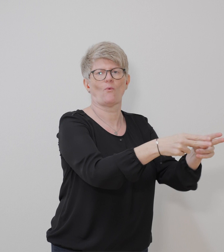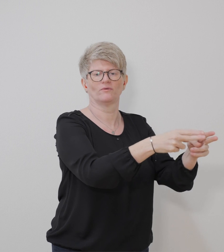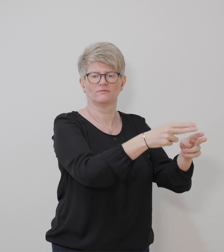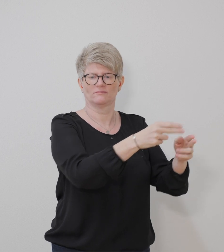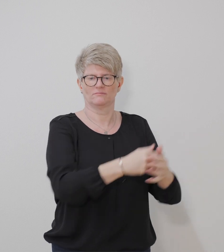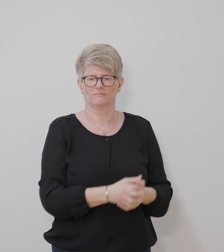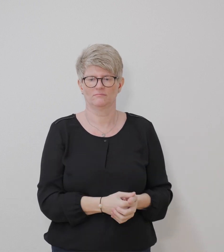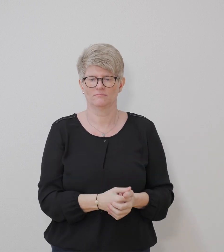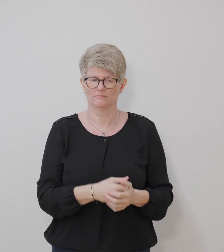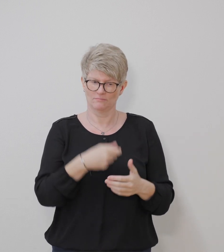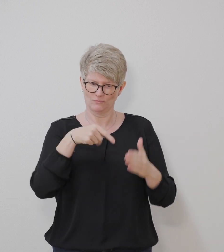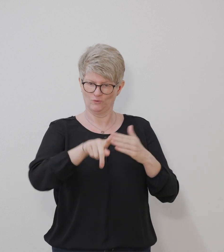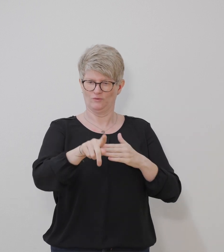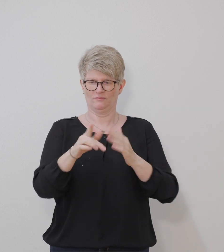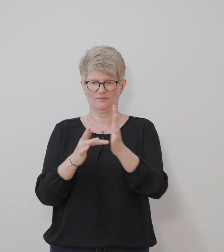Welt.